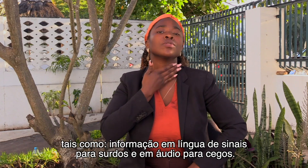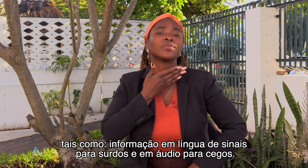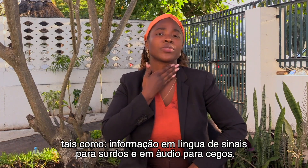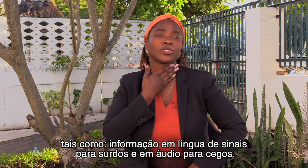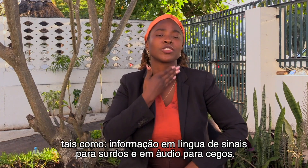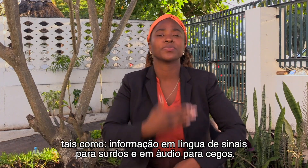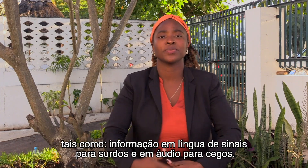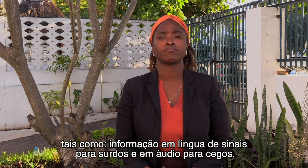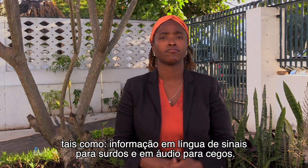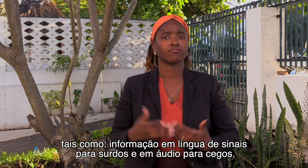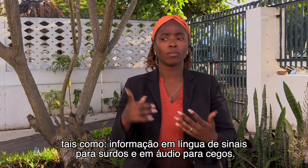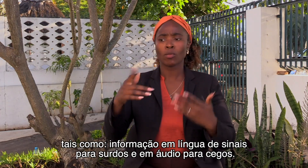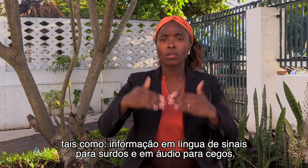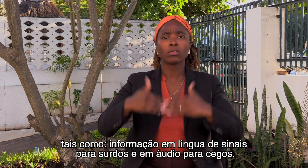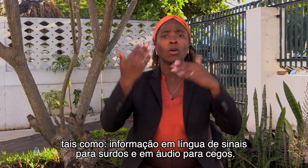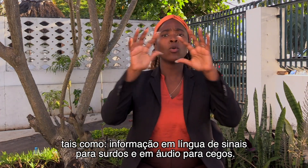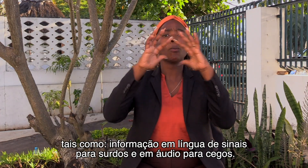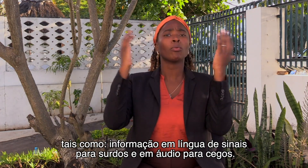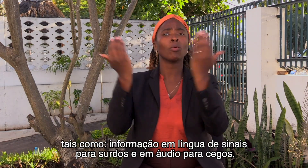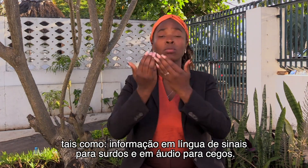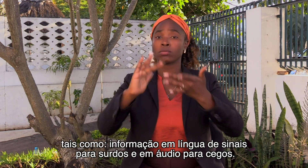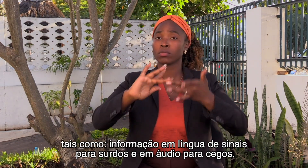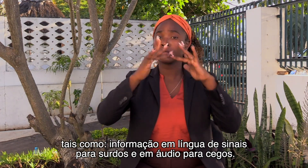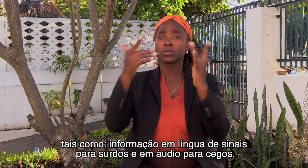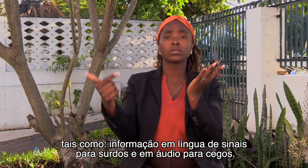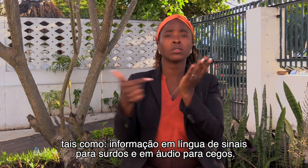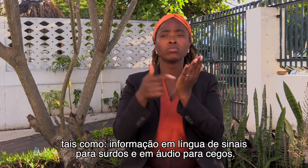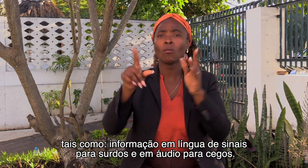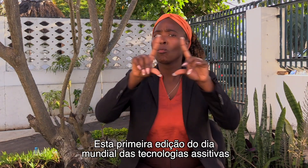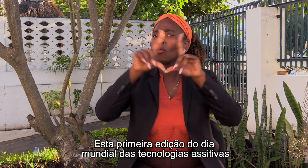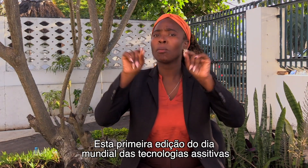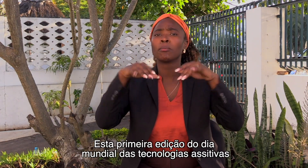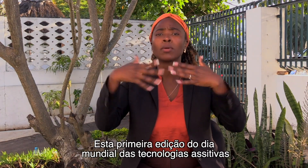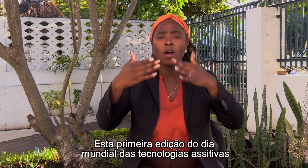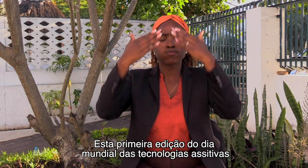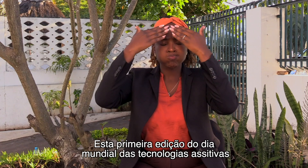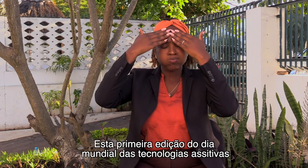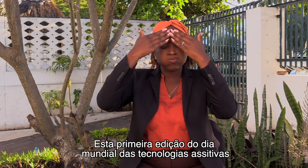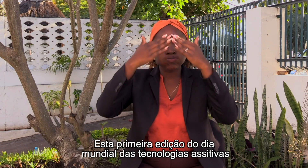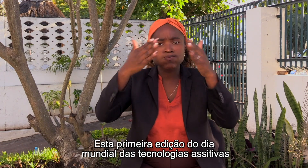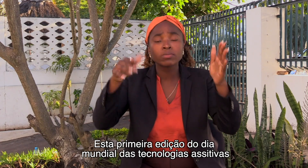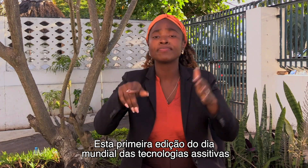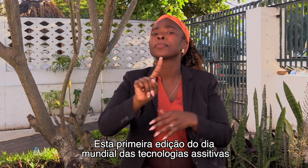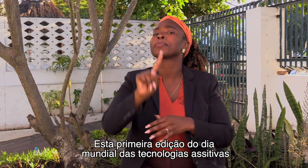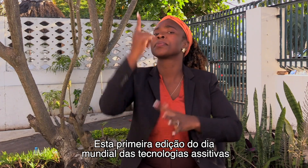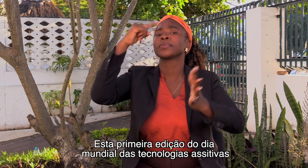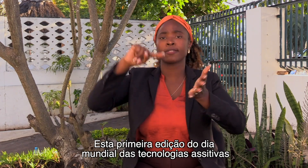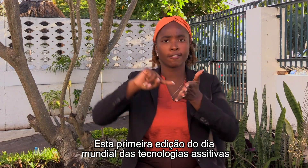de sinais para surdos e em áudio para cegos. Esta primeira edição do Dia Mundial das Tecnologias